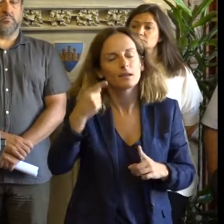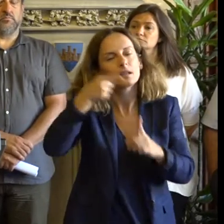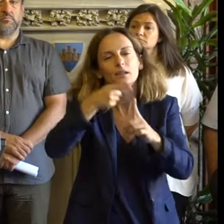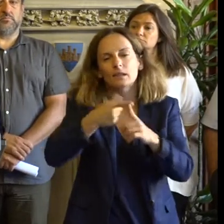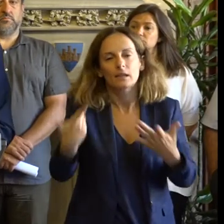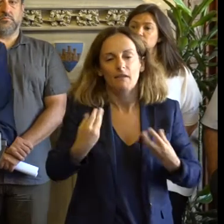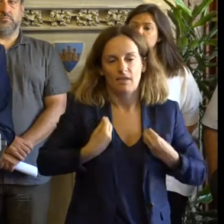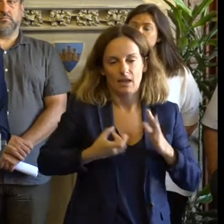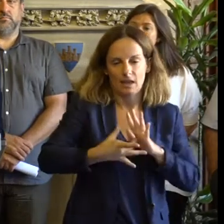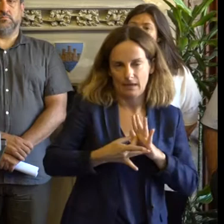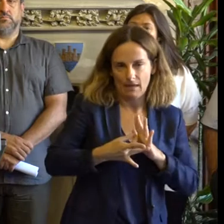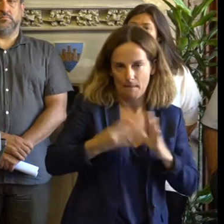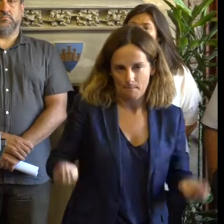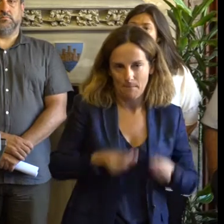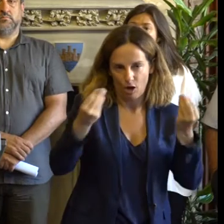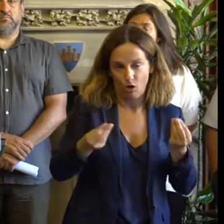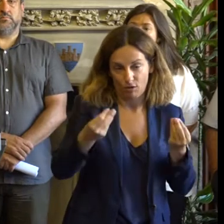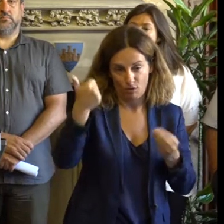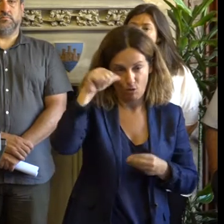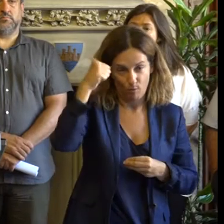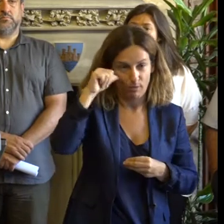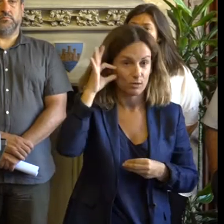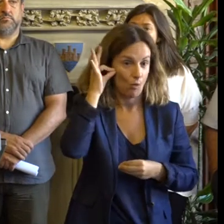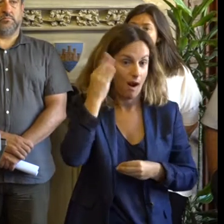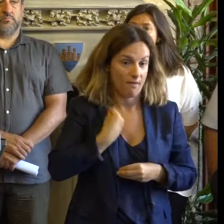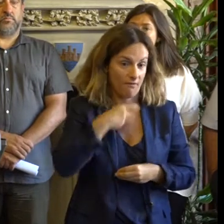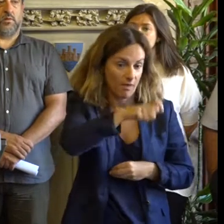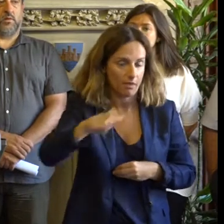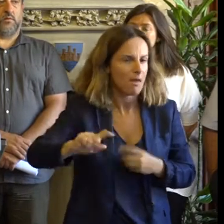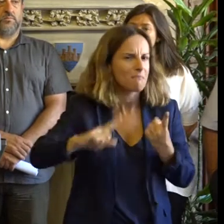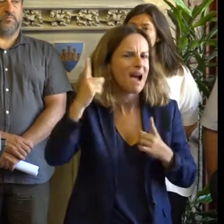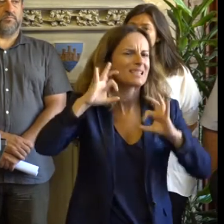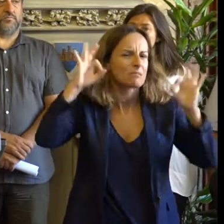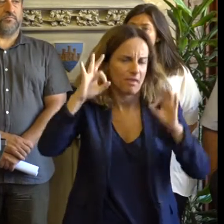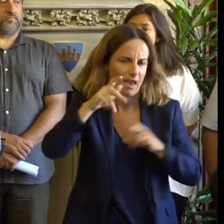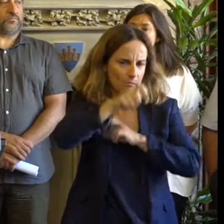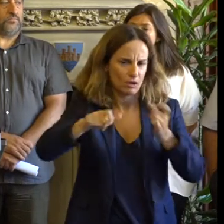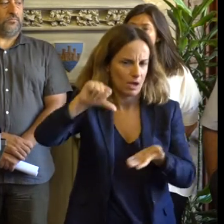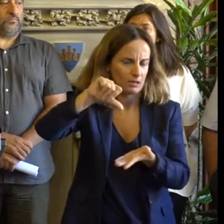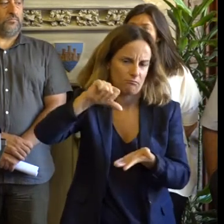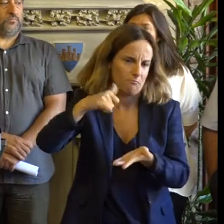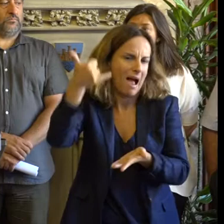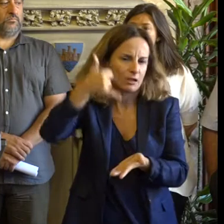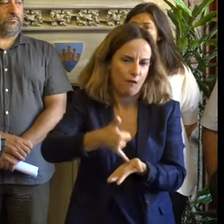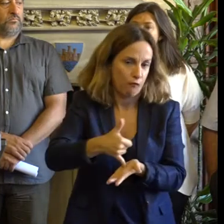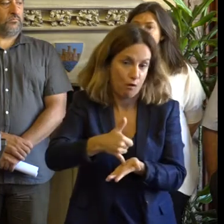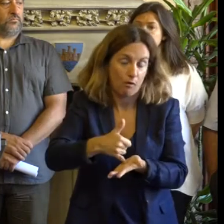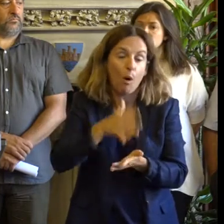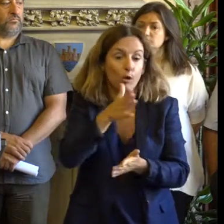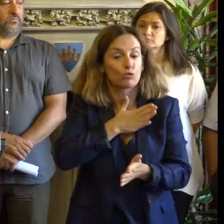i ciutadanes, i especialment dels que més ho necessiten, i amb això, evidentment, la prioritat sempre ha de ser